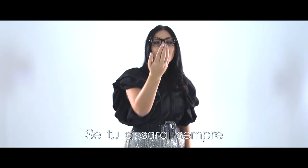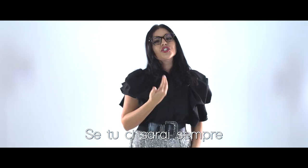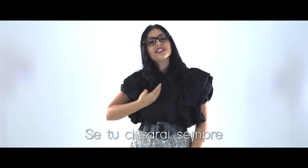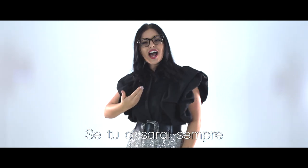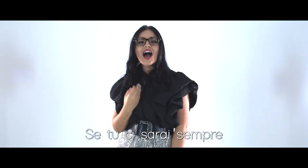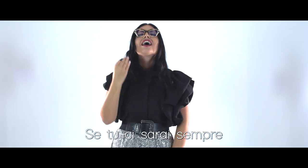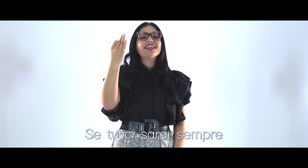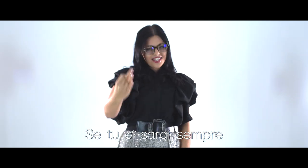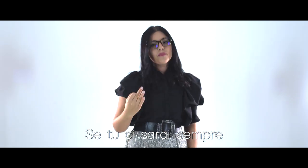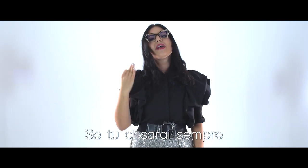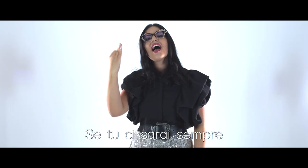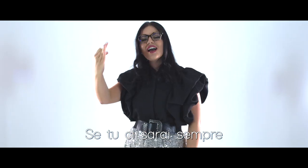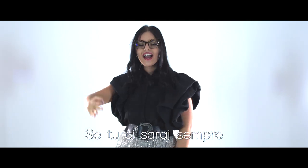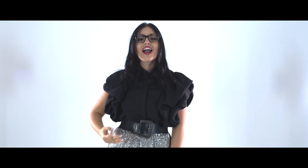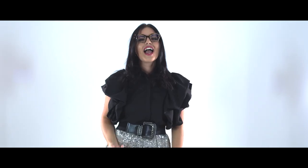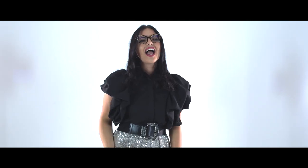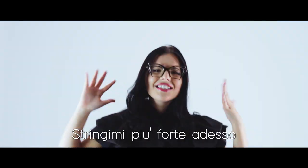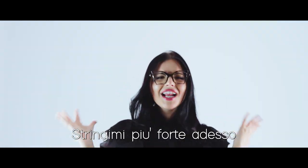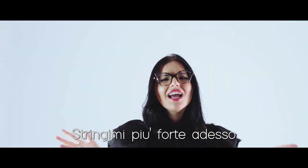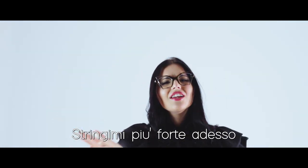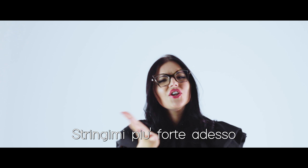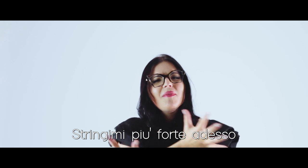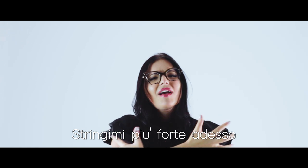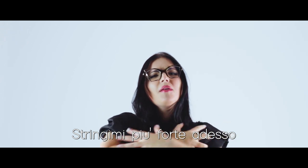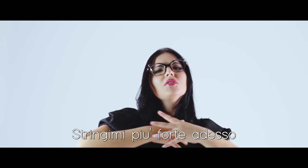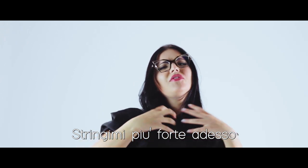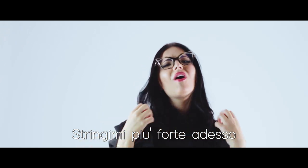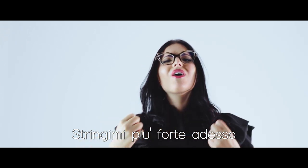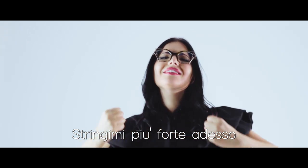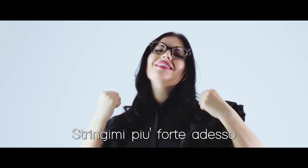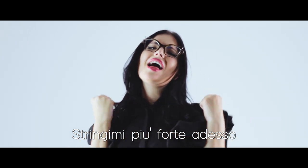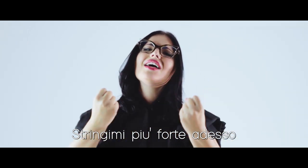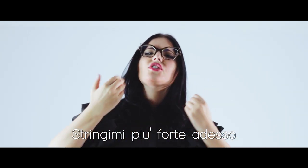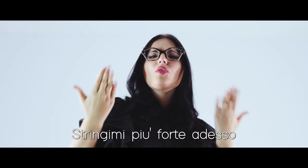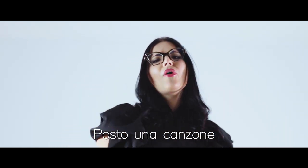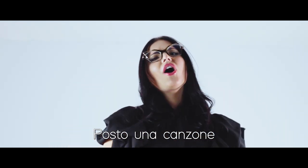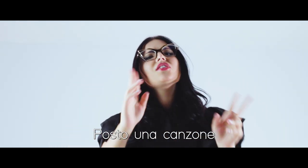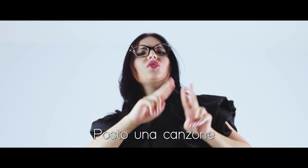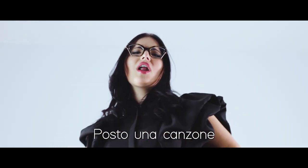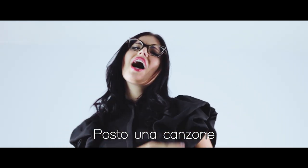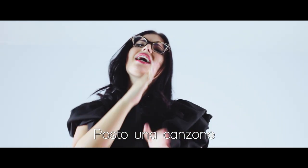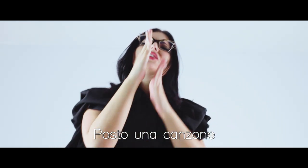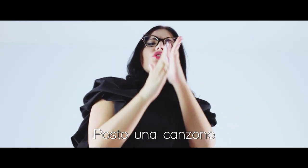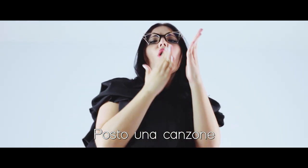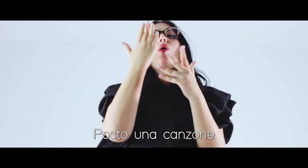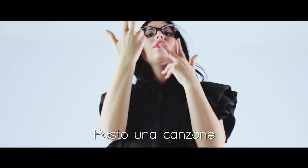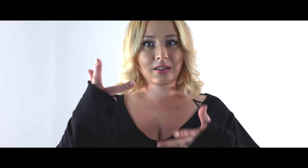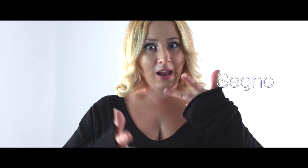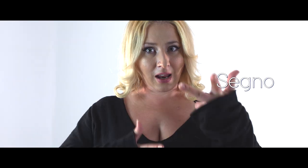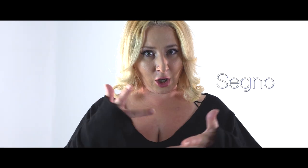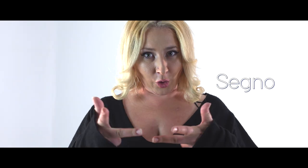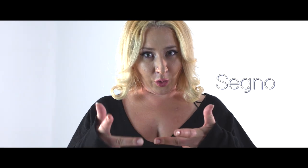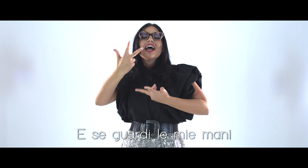tu ci sarai sempre. Stringimi più forte adesso, passo una